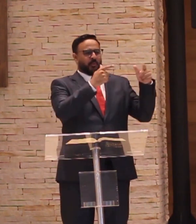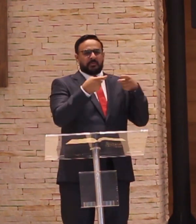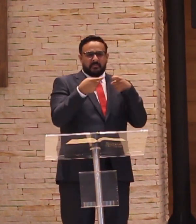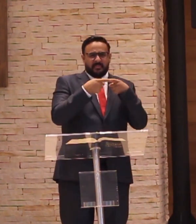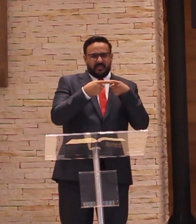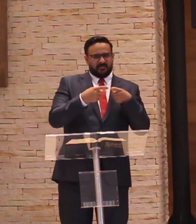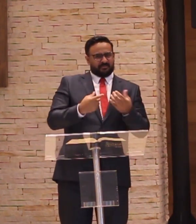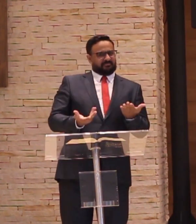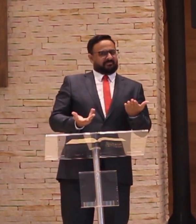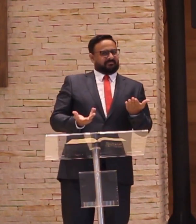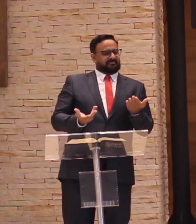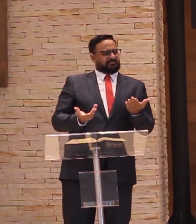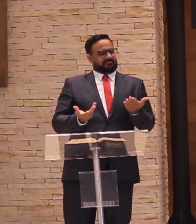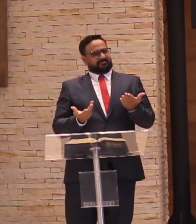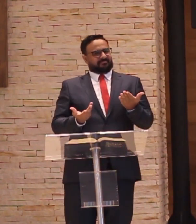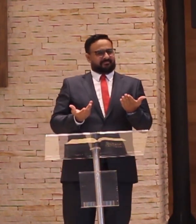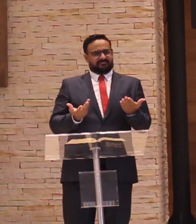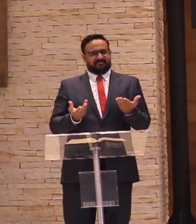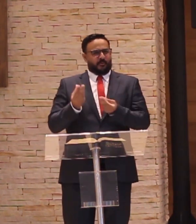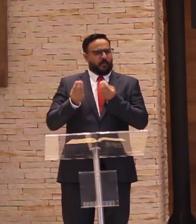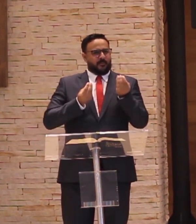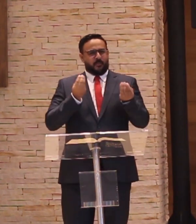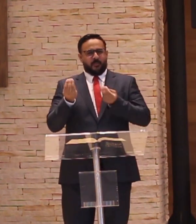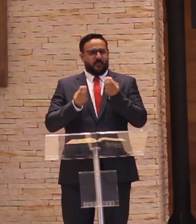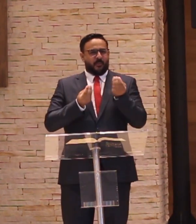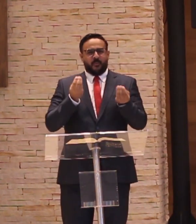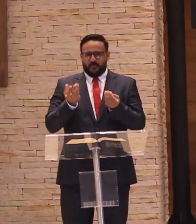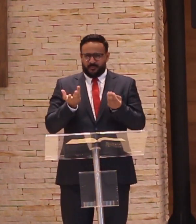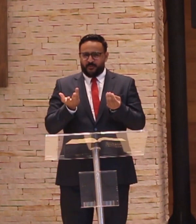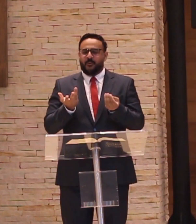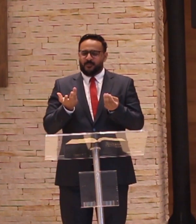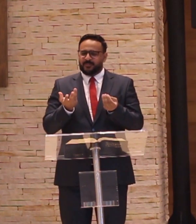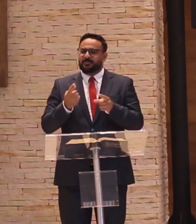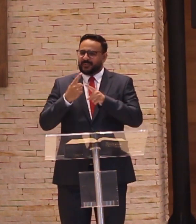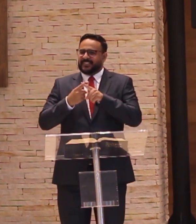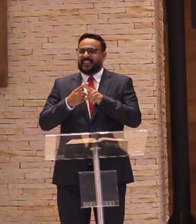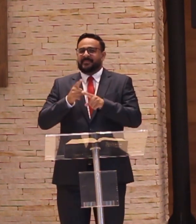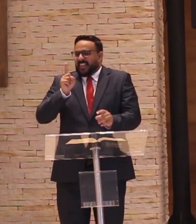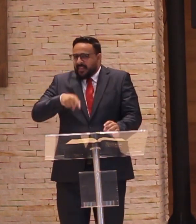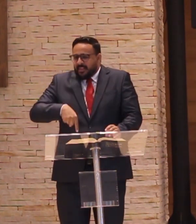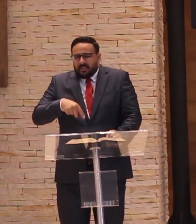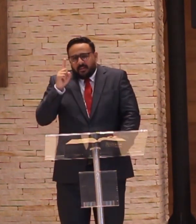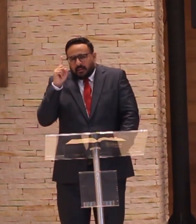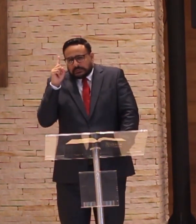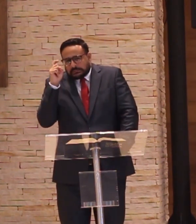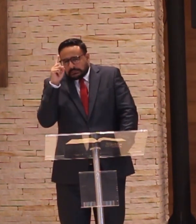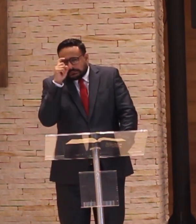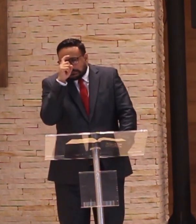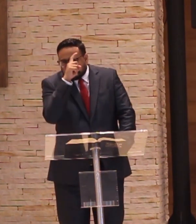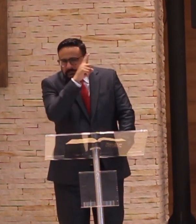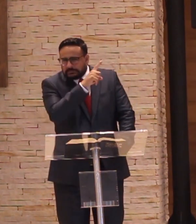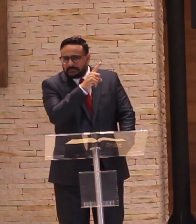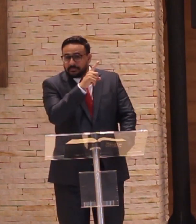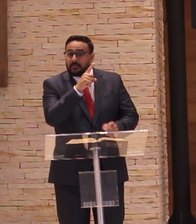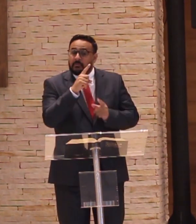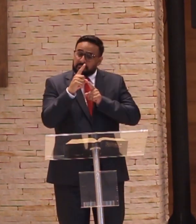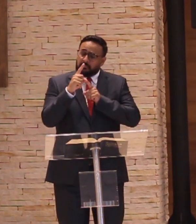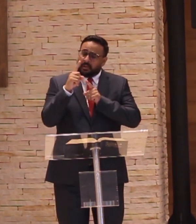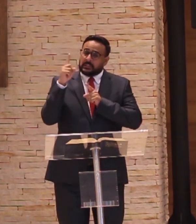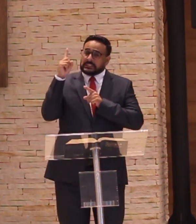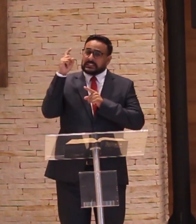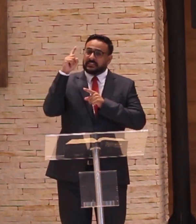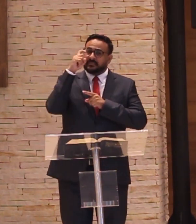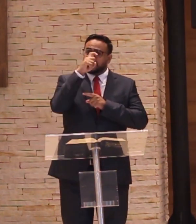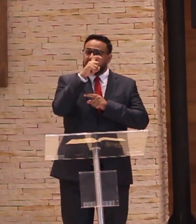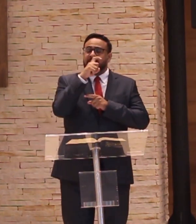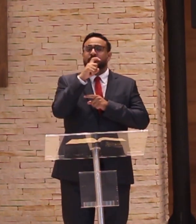que estava grávida, eu ia desconfiar. Acredito também que há muitos médicos, se soubessem dessa informação, também desconfiaria.